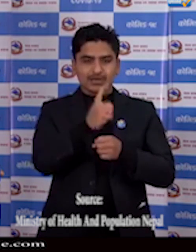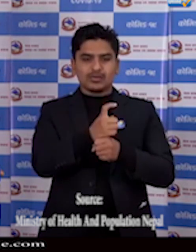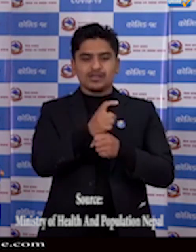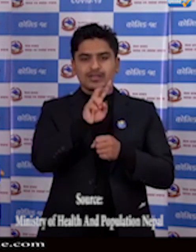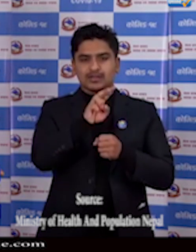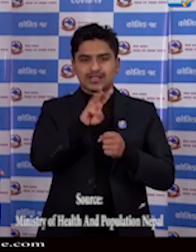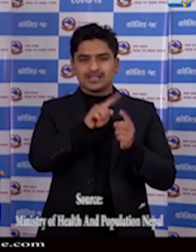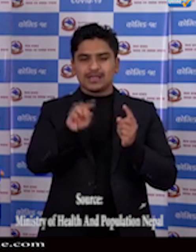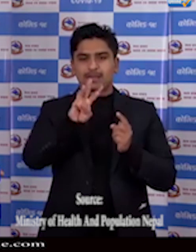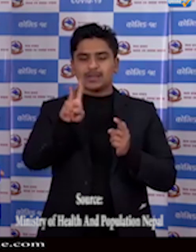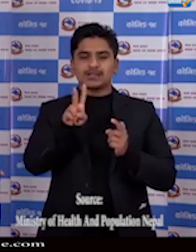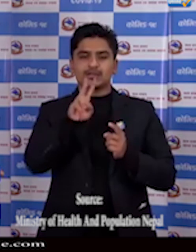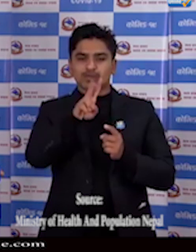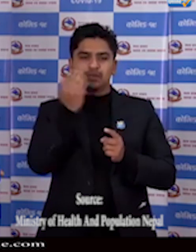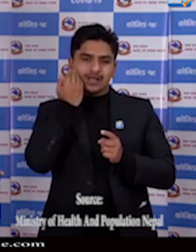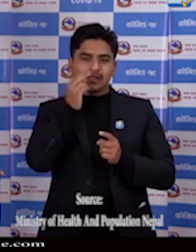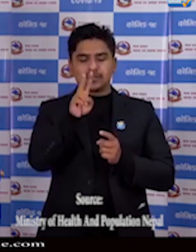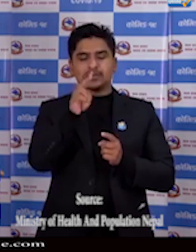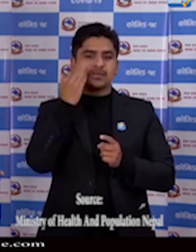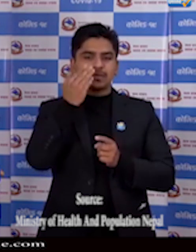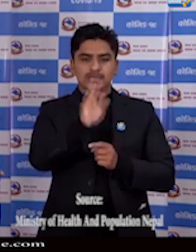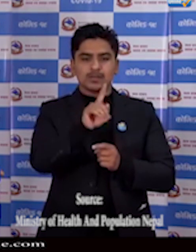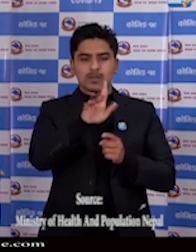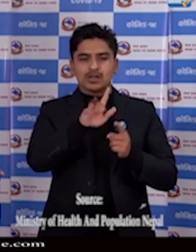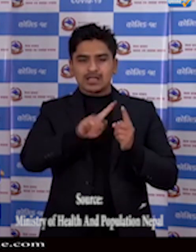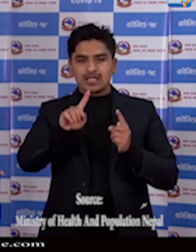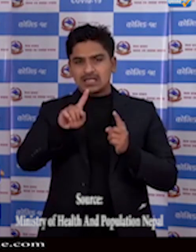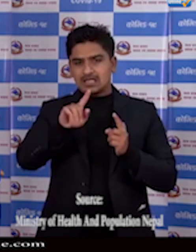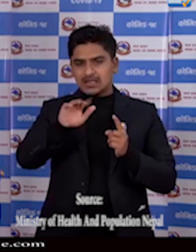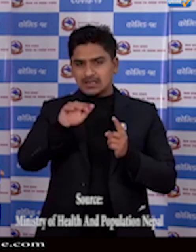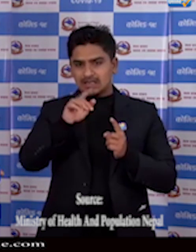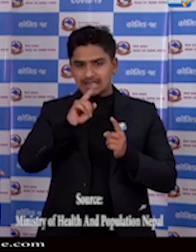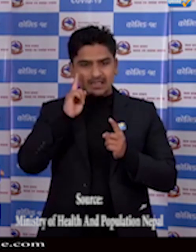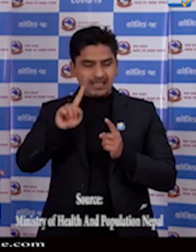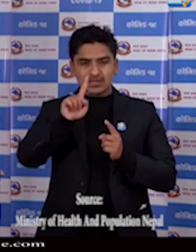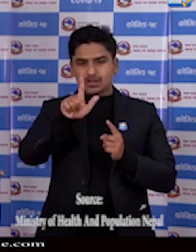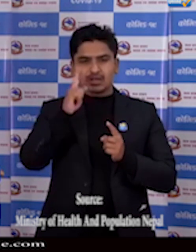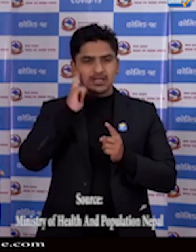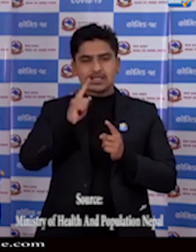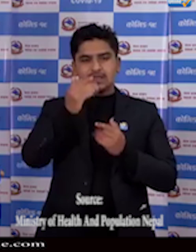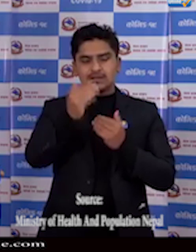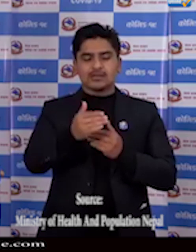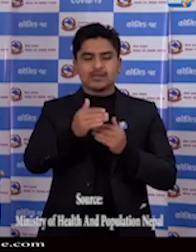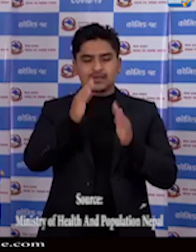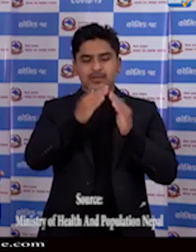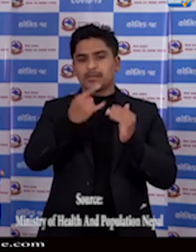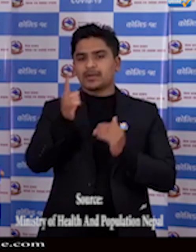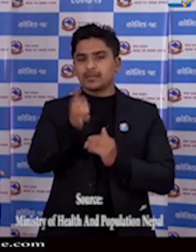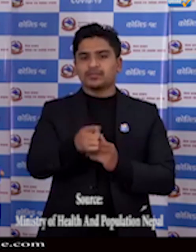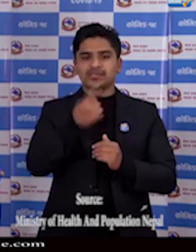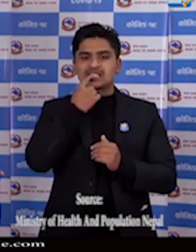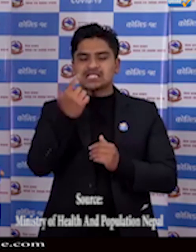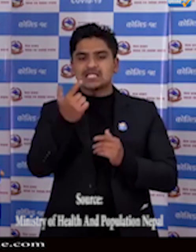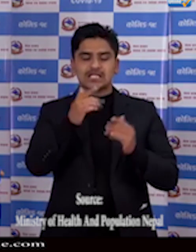व्यक्तिहरू 2 महिला र 2 पुरुष हुनुहुन्छ। उहाँहरू 15-17 दिनको अवधिमा डिस्चार्ज हुनुभएको हो। त्यसै गरी